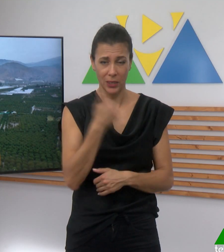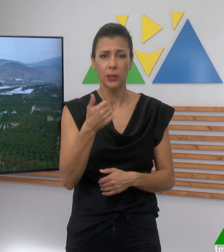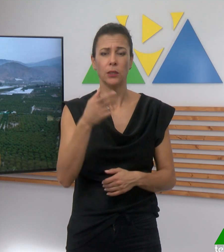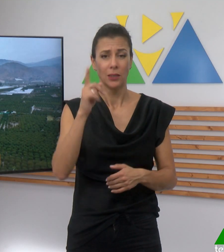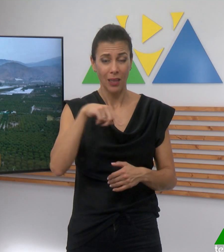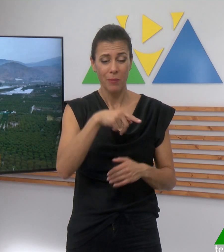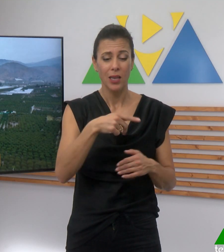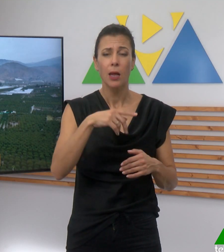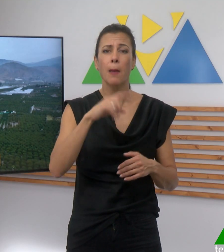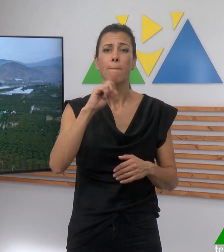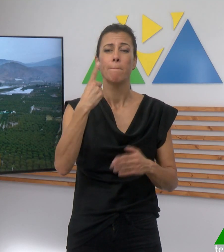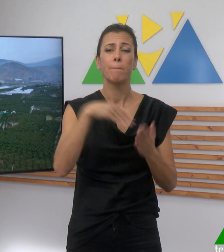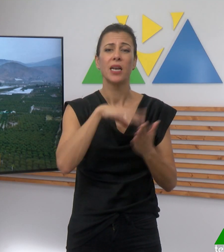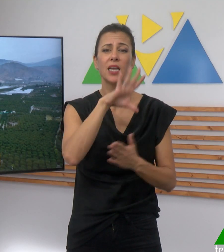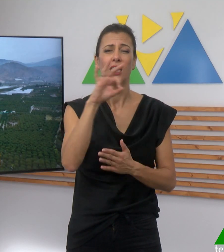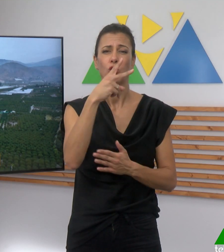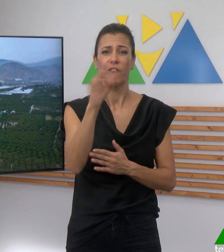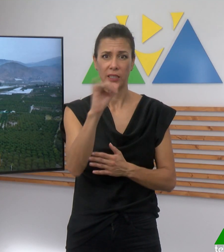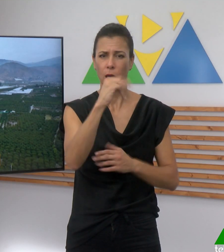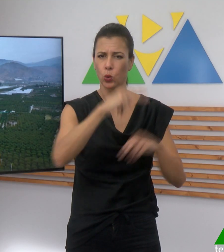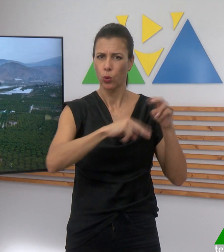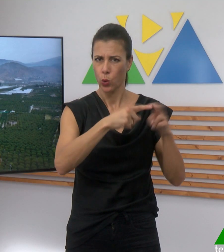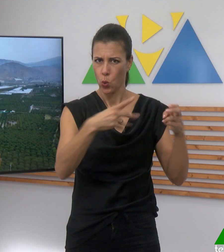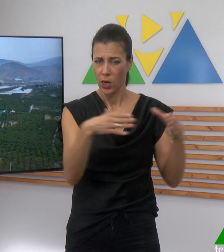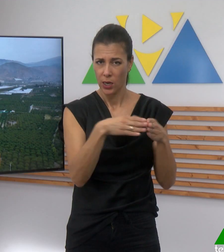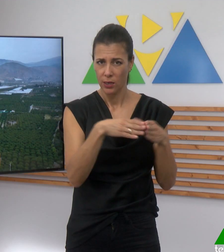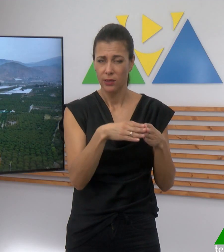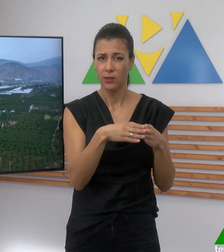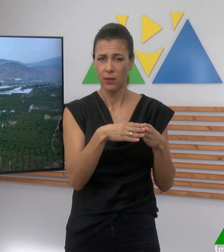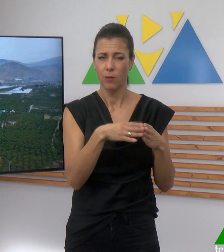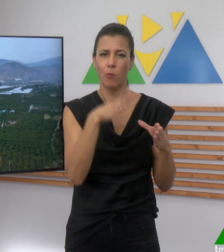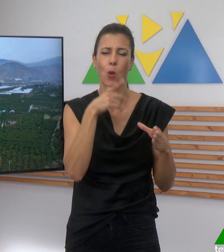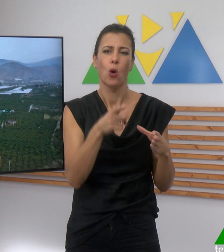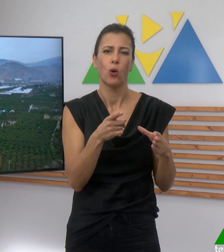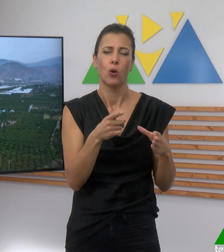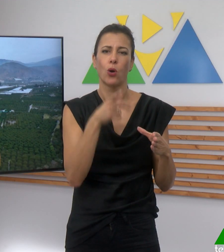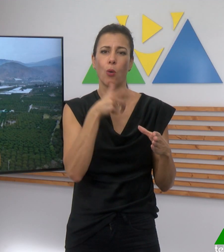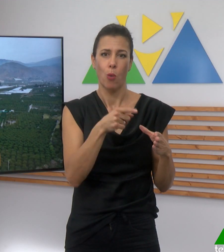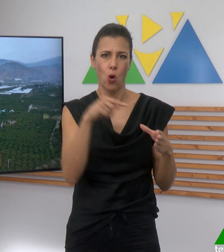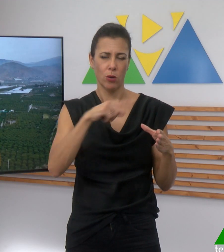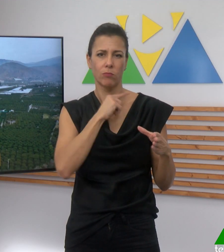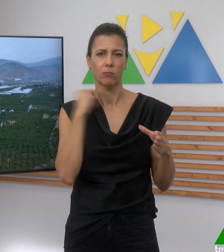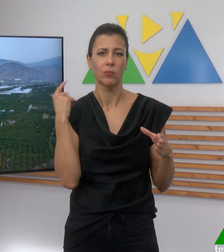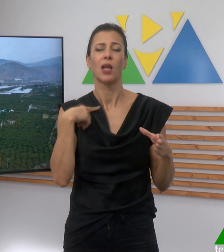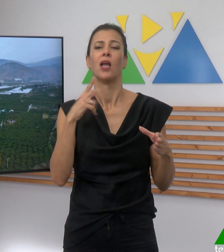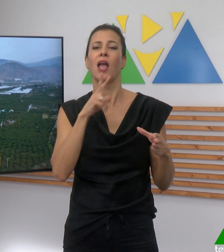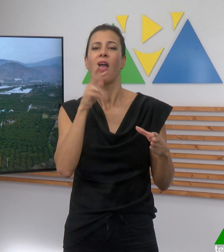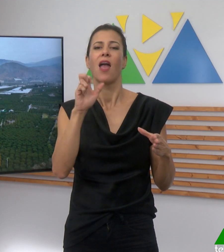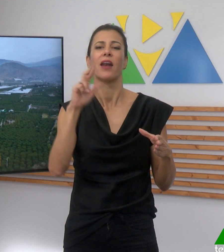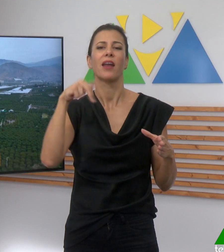en 1520 eh por el por el Vicario de motriz Gonzalo Hernández de Herrera la Construye un